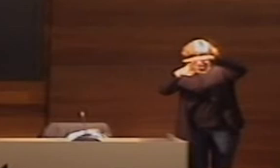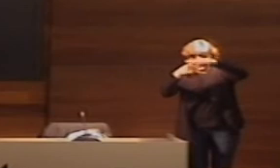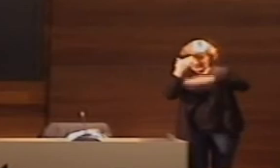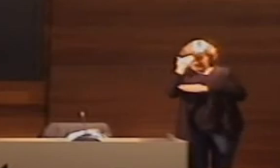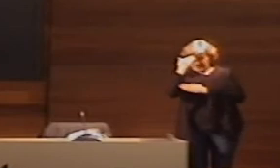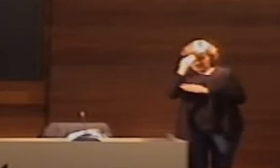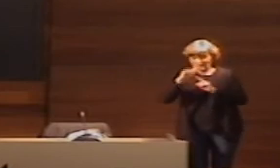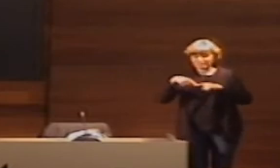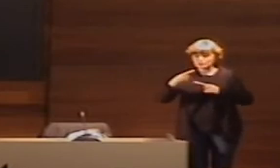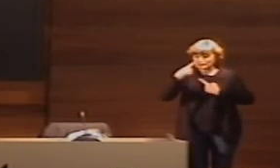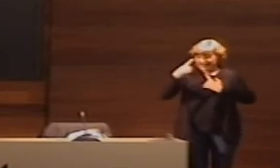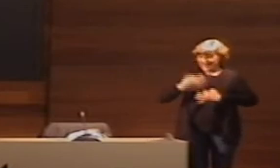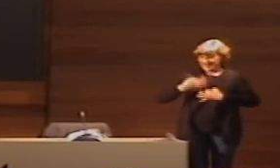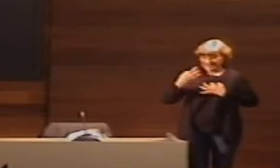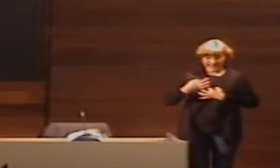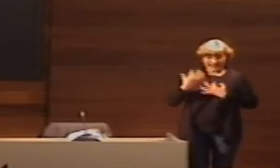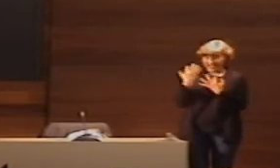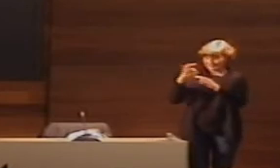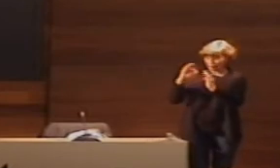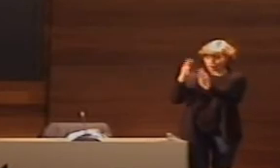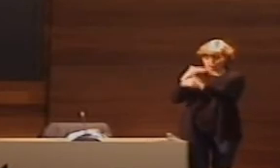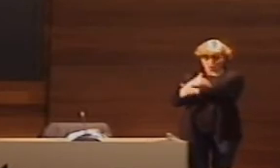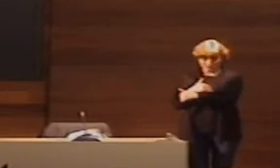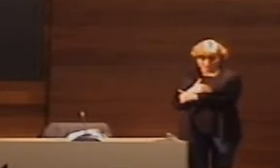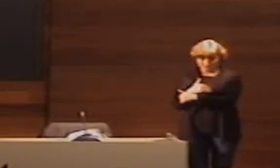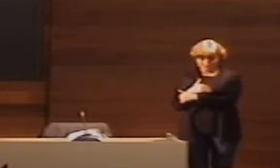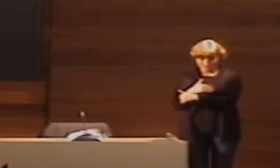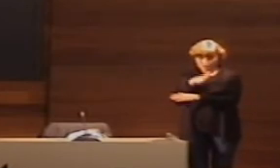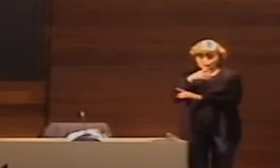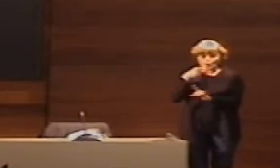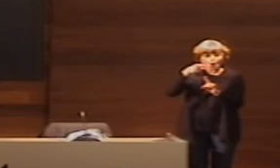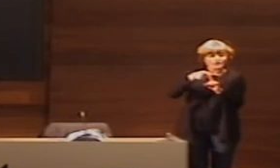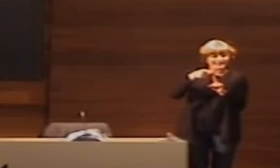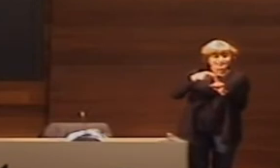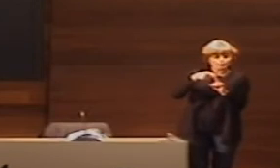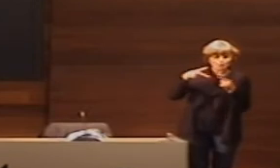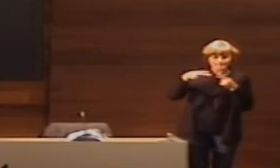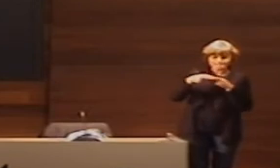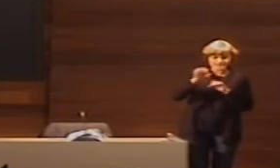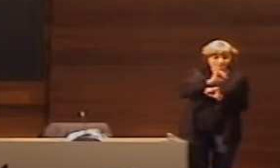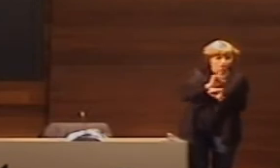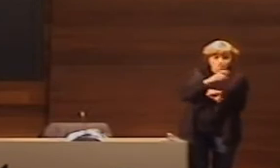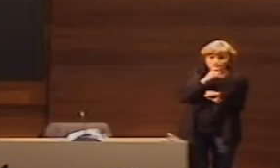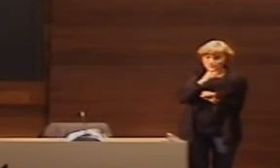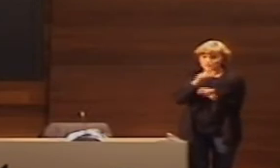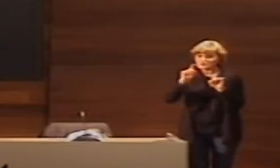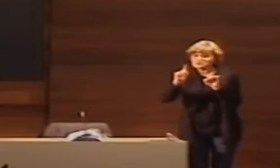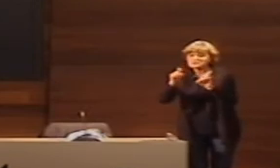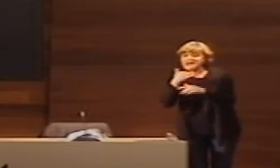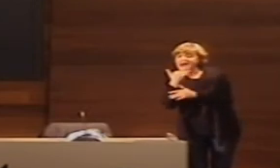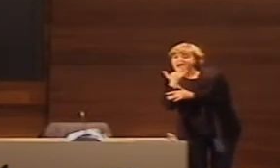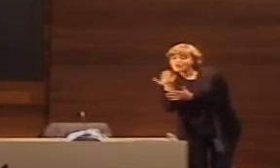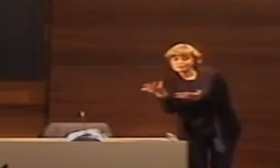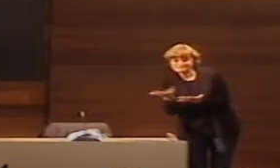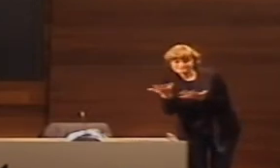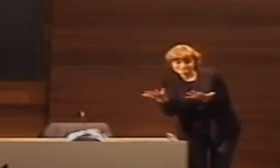pasa muy desatendido, ¿no? Y no está dotado de objetivos cuantitativos suficientes para avanzar en esta dirección. Y por